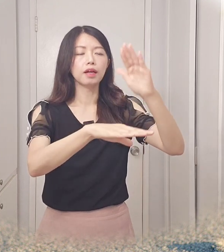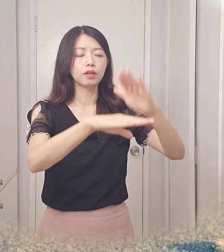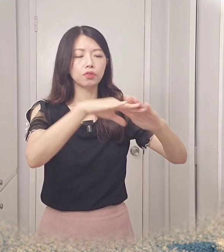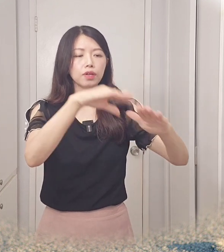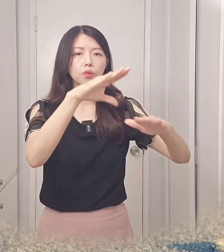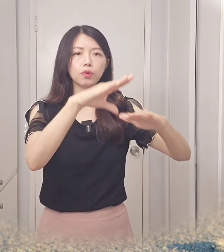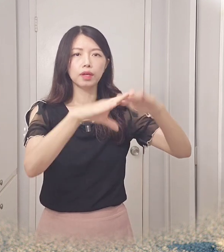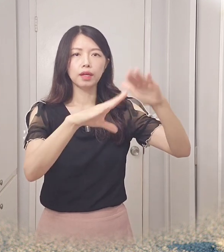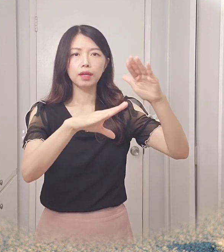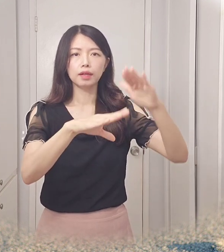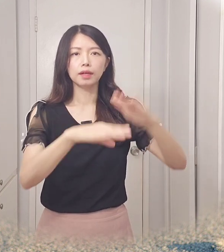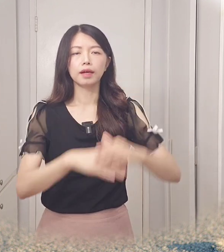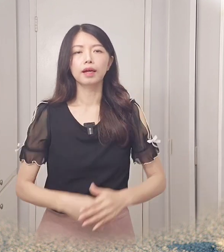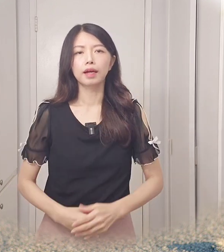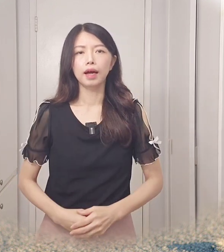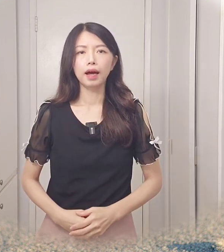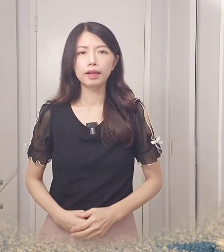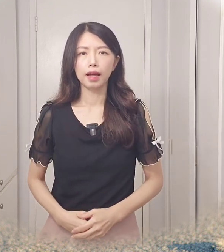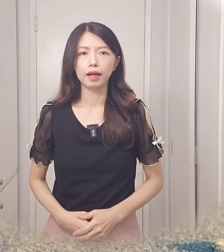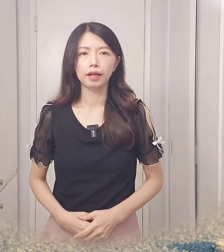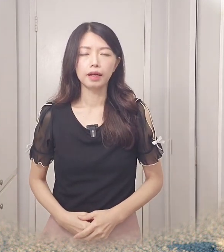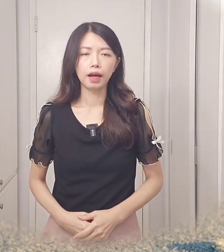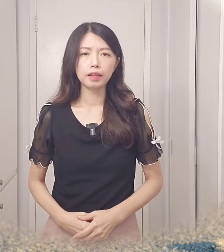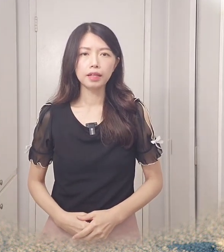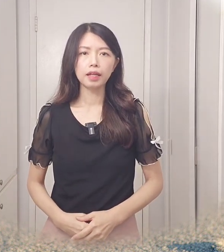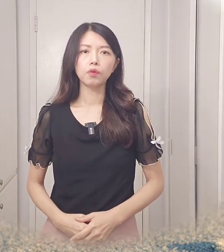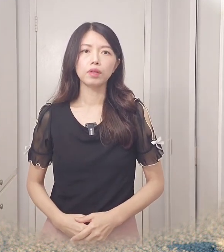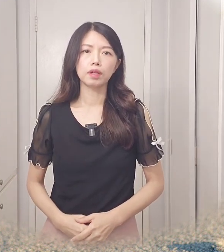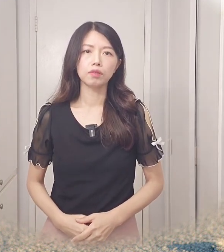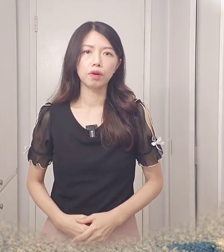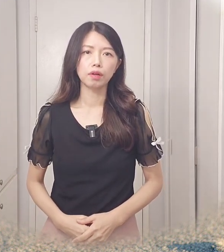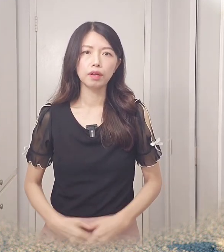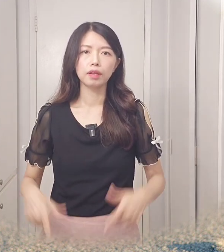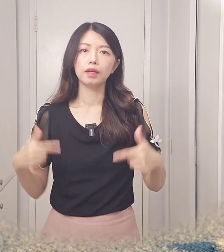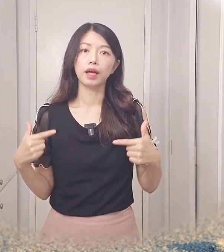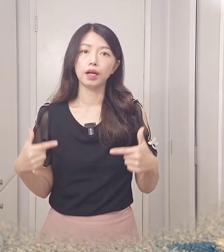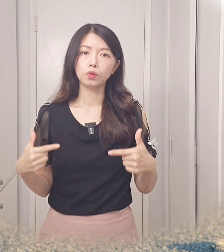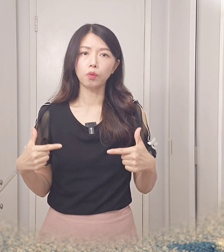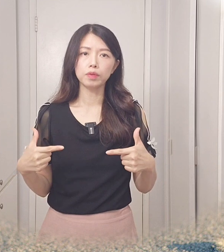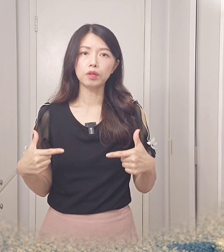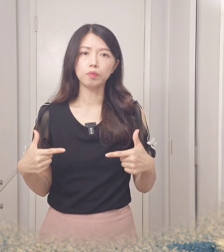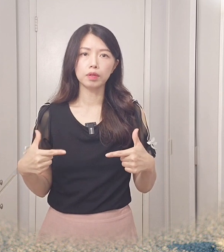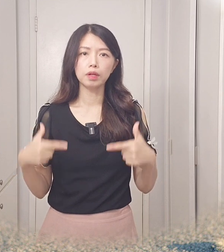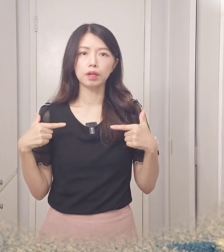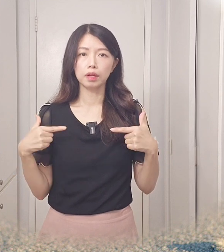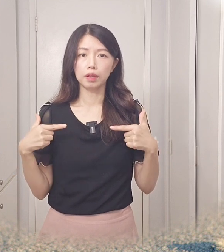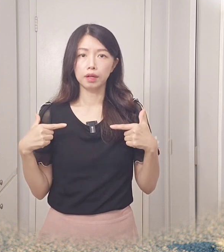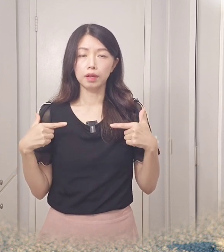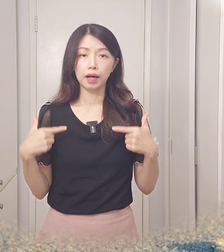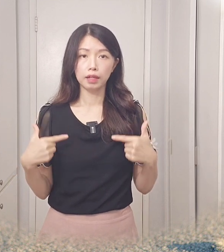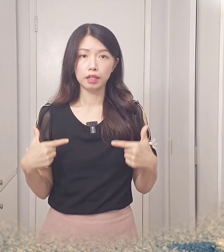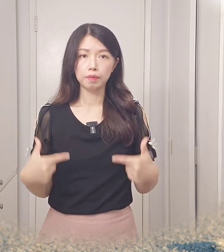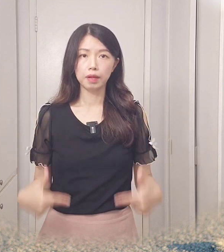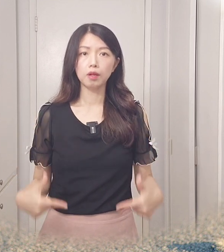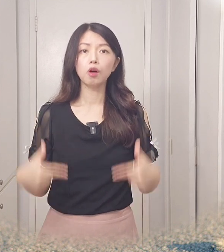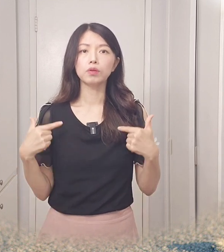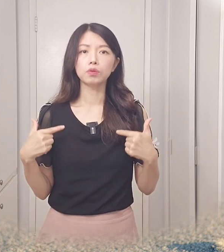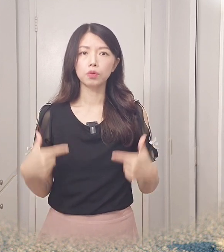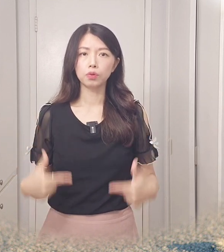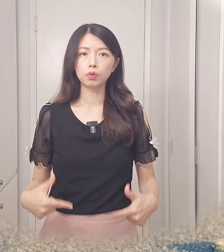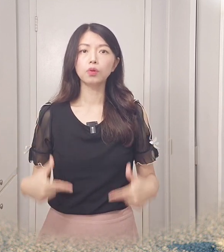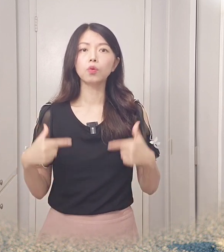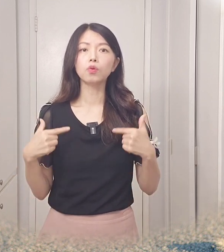됩니다. 주의 손이 항상. 항상이라고 한 뒤의 수어는 양손 엄지검지를 가슴에서